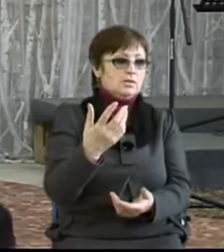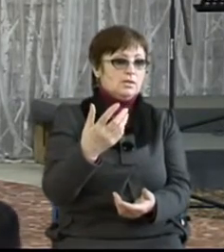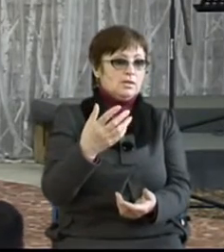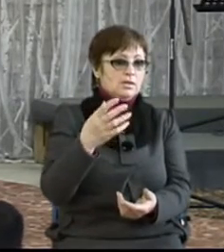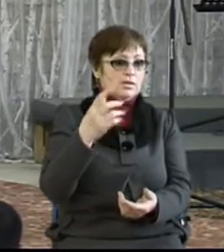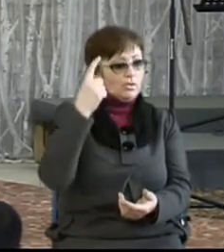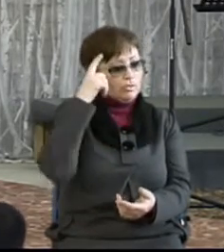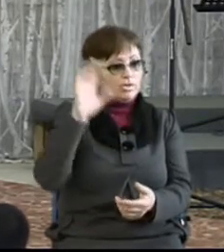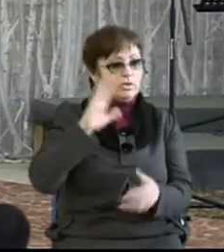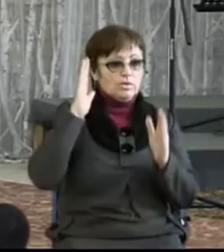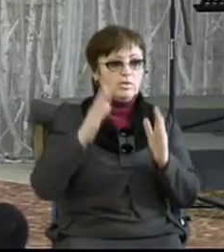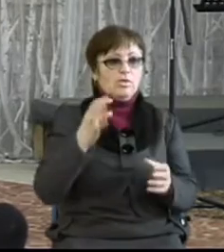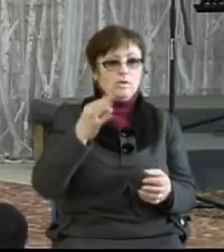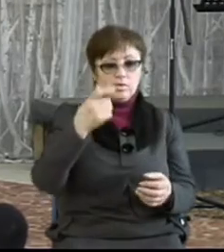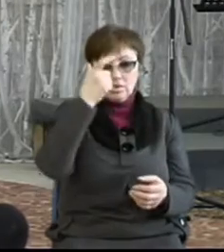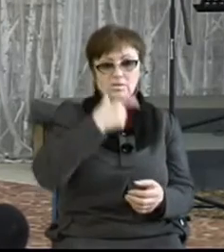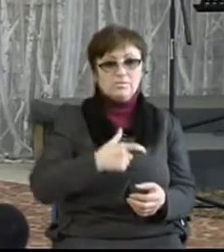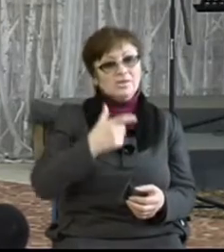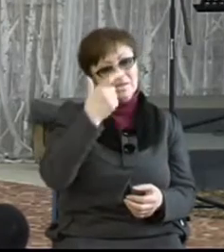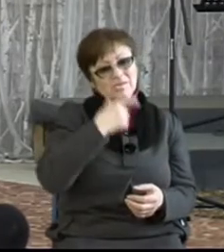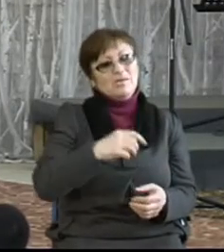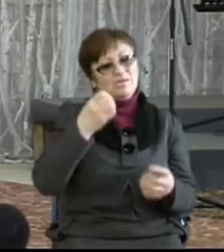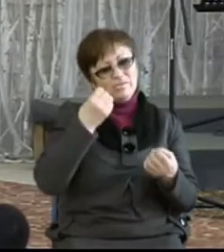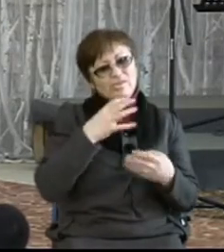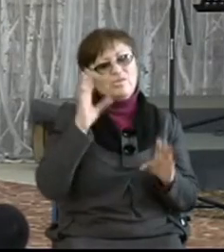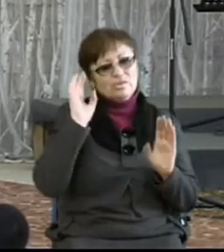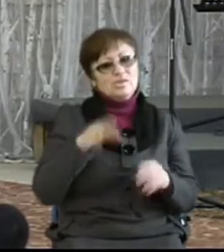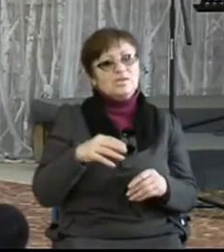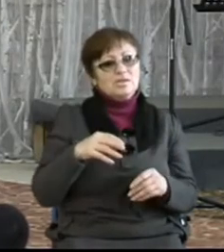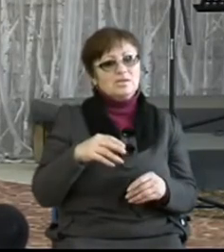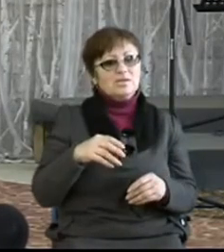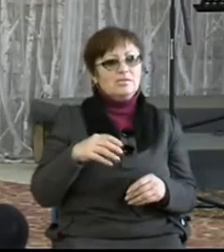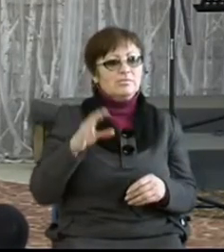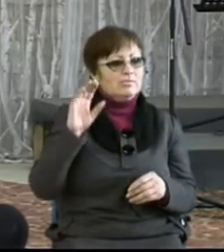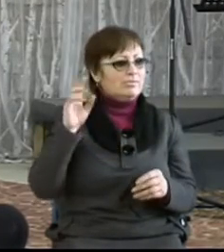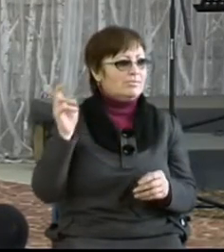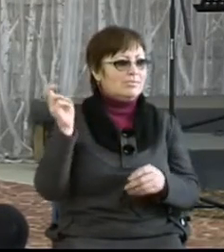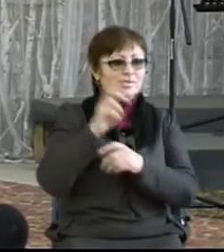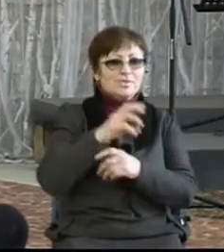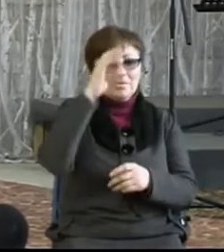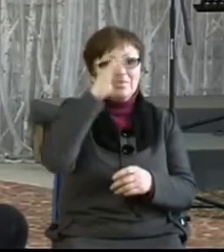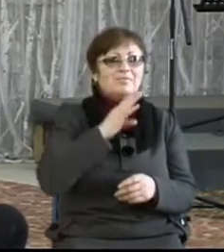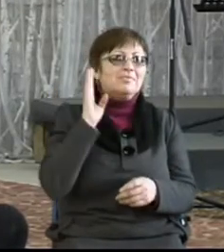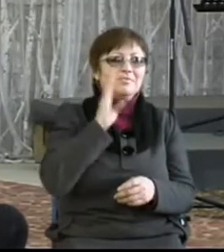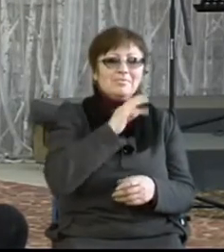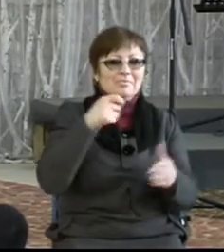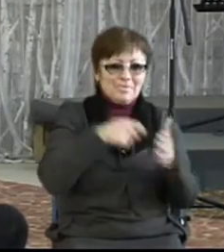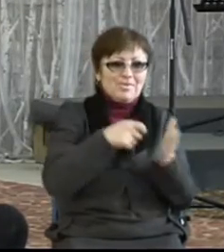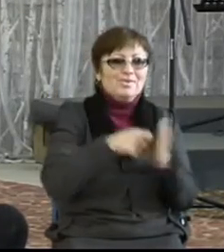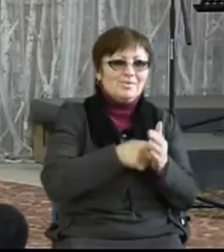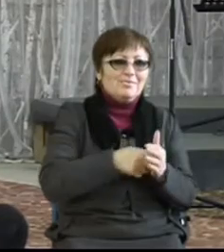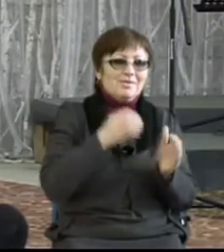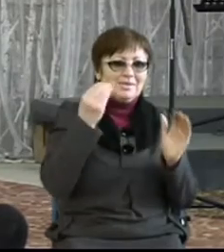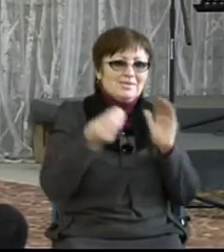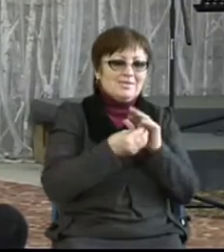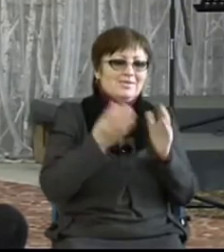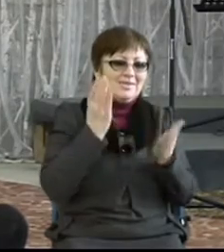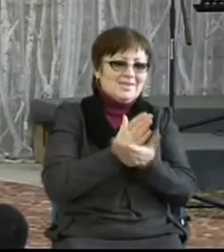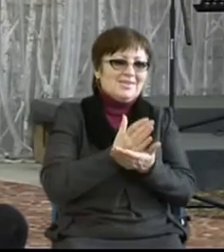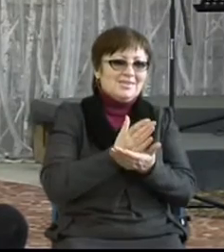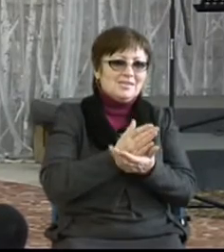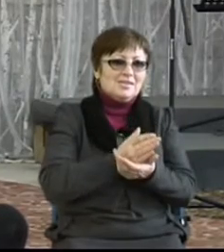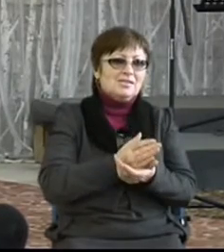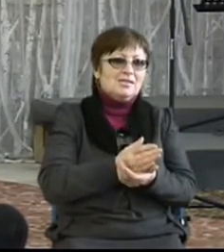думаешь не только за себя, потому что за себя как-то проще, вы знаете. Ну, побежал к родителям, у них отсиделся, и все нормально. Город-убежище есть,